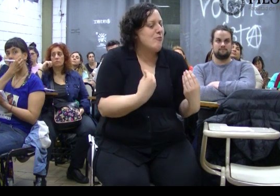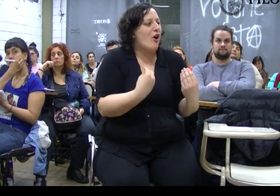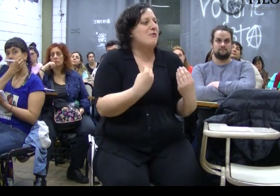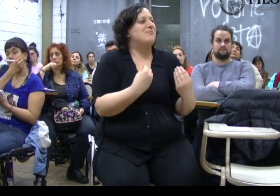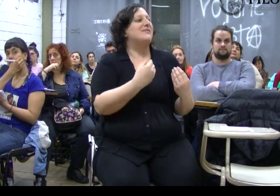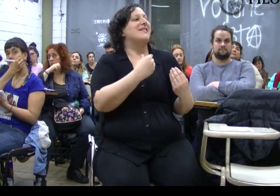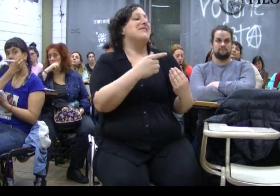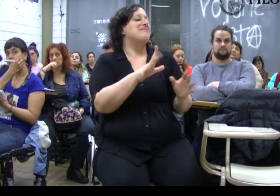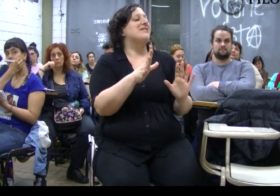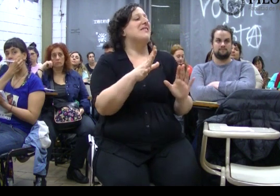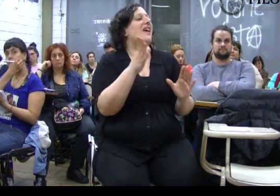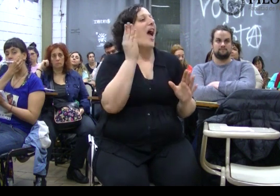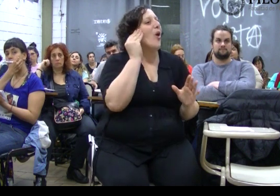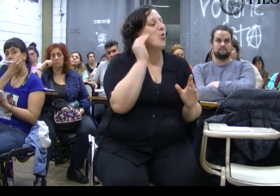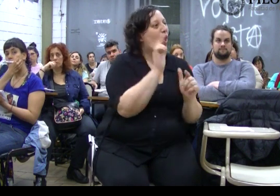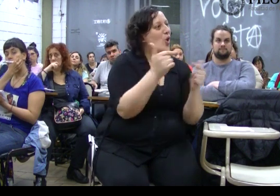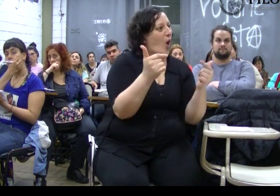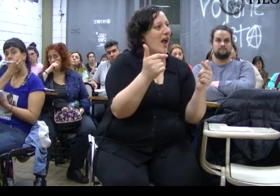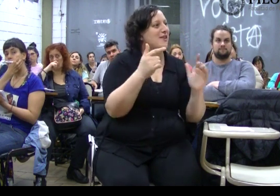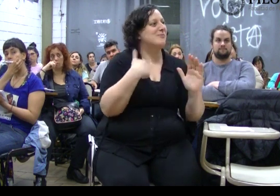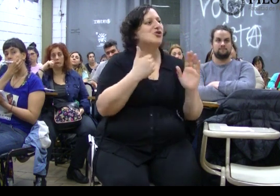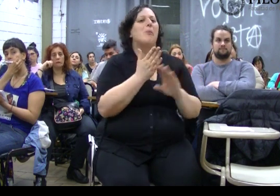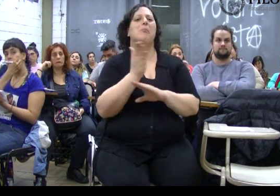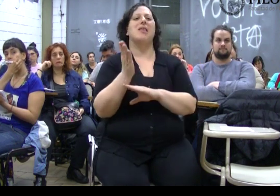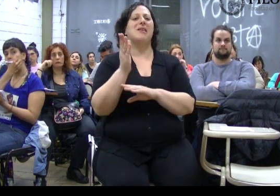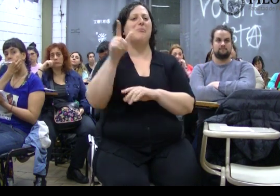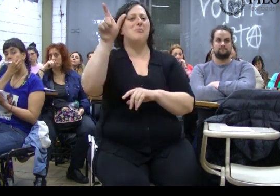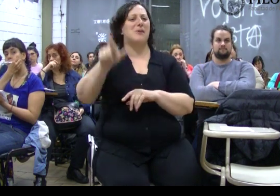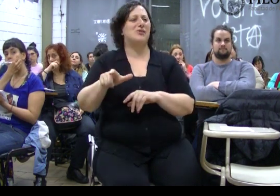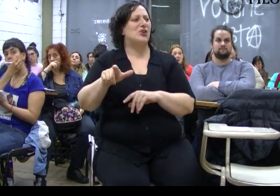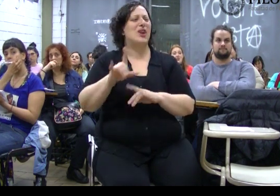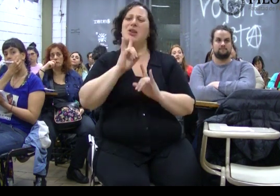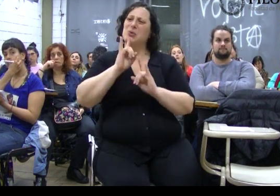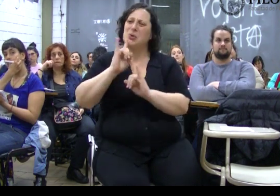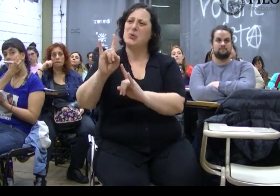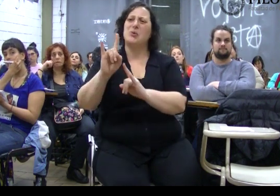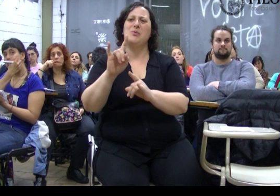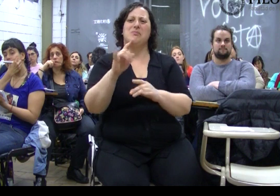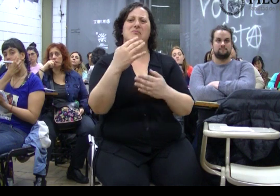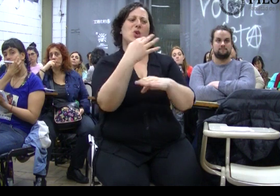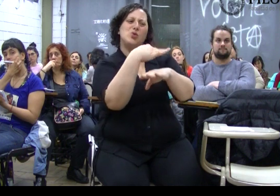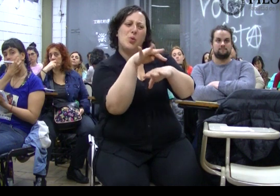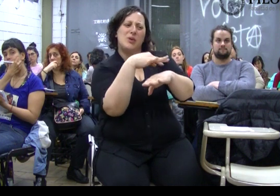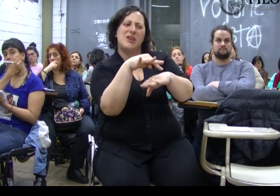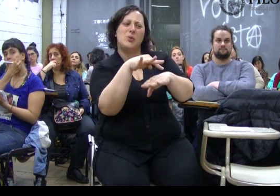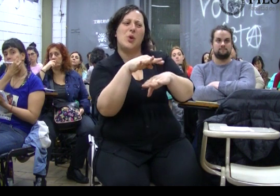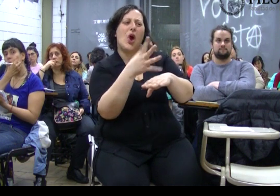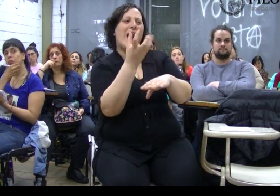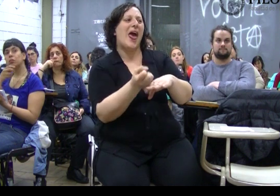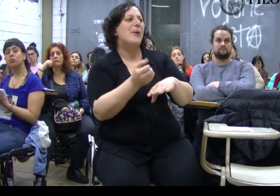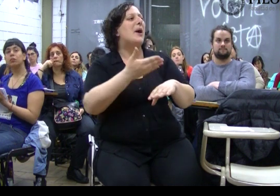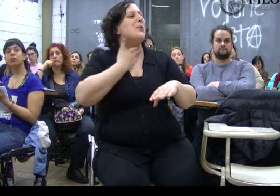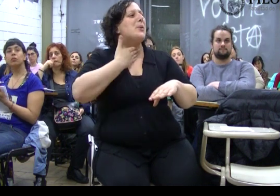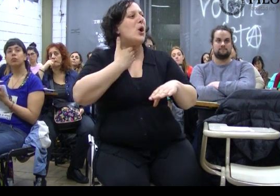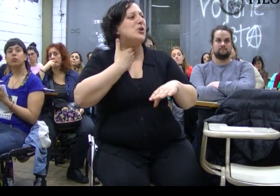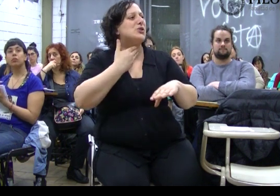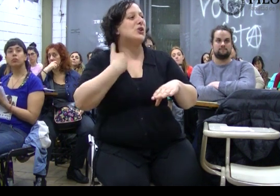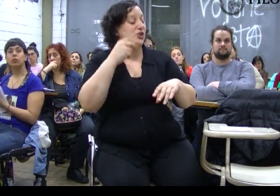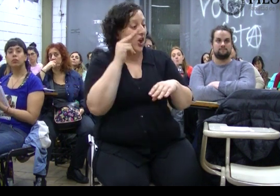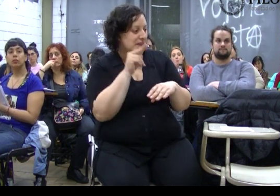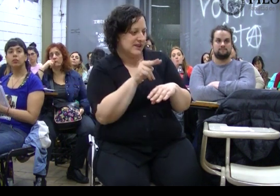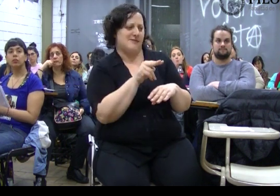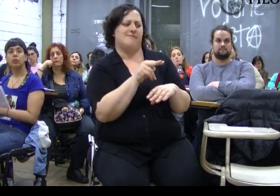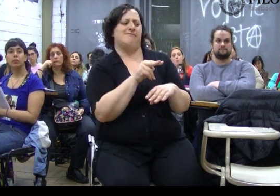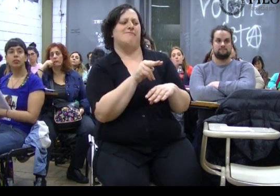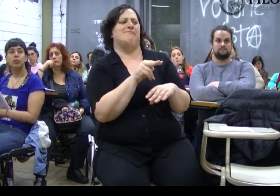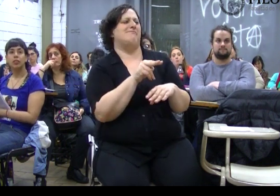a ponerle, una persona vino y le dije, ponele voz en off porque tenía subtítulos, pero no tenía voz, y me dijo, Silvana, esto usted